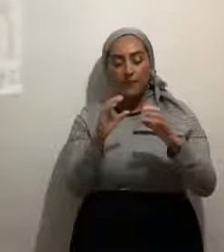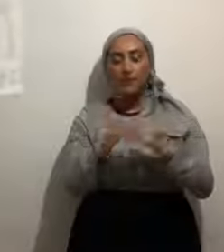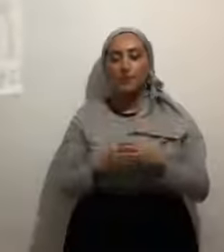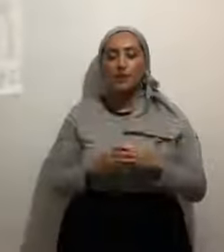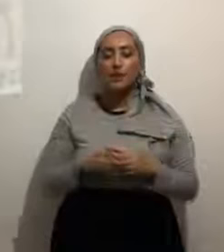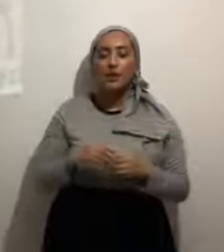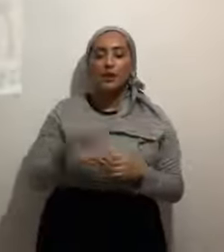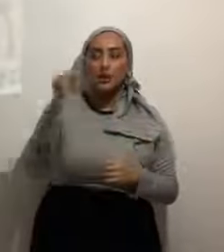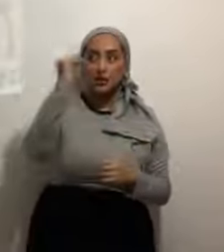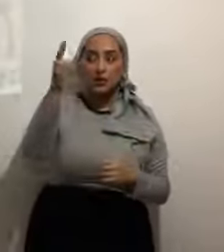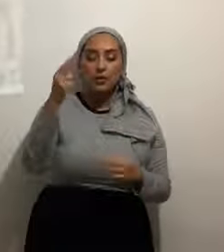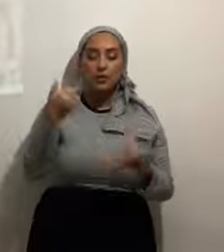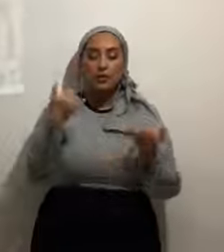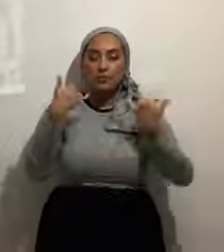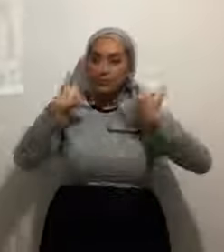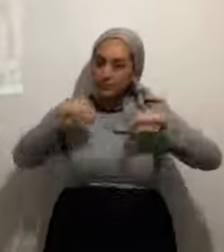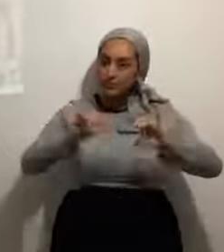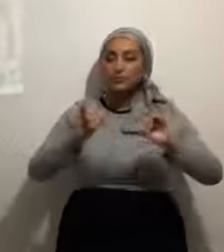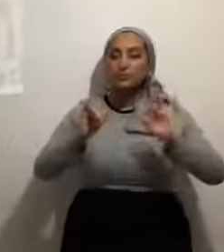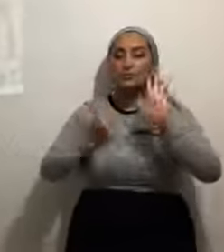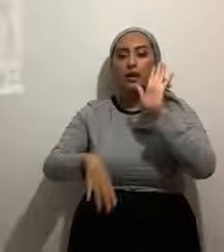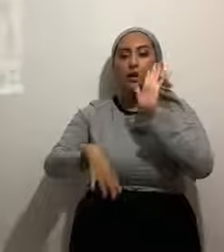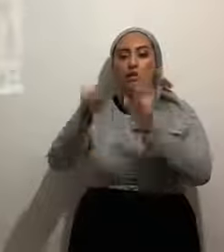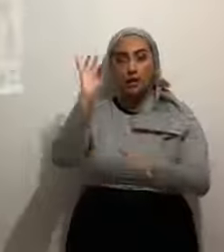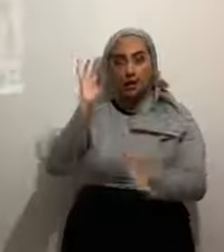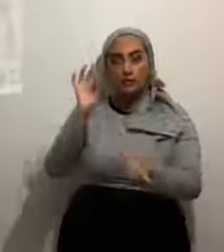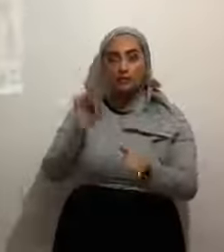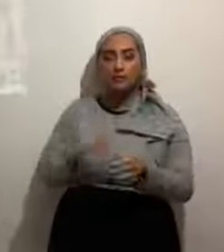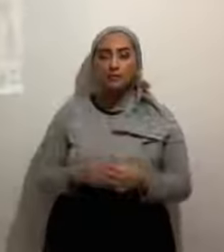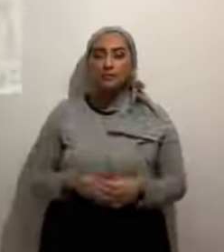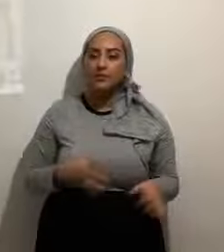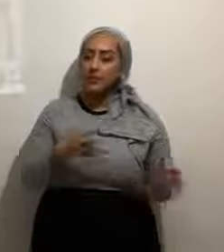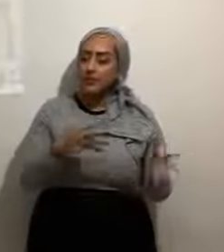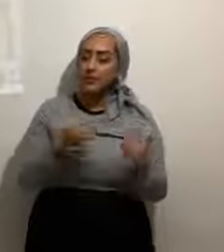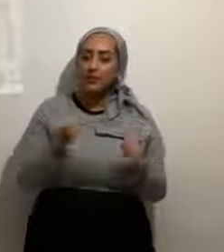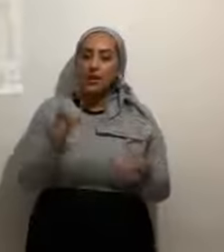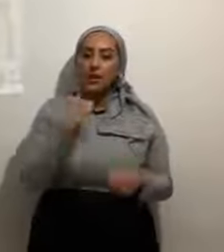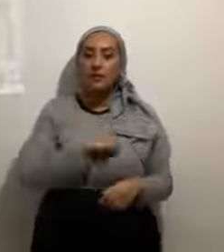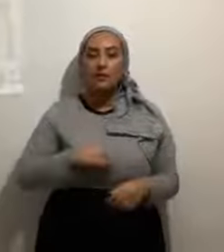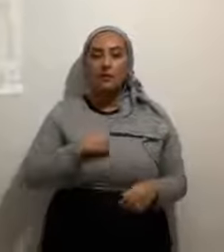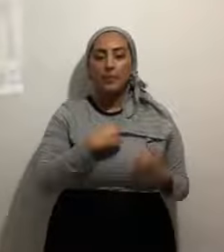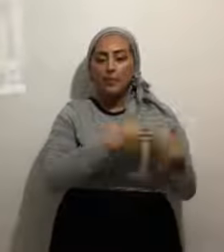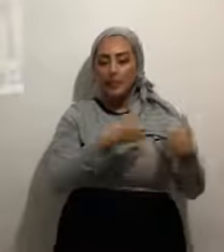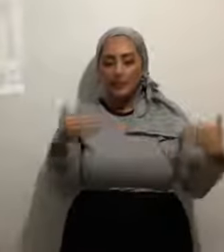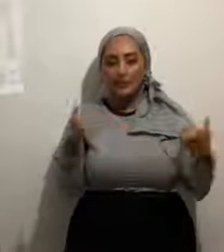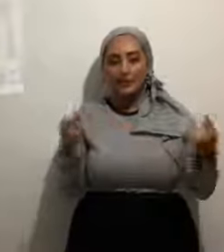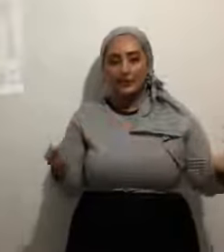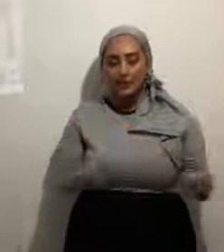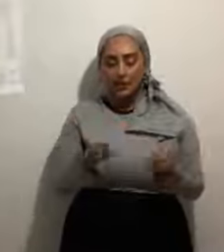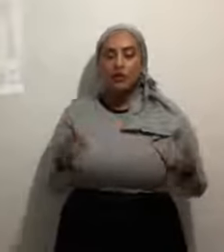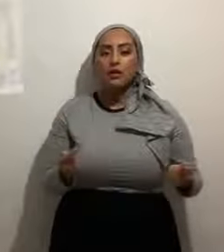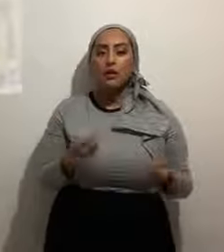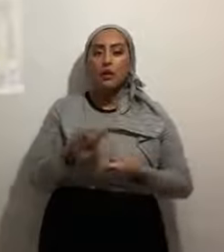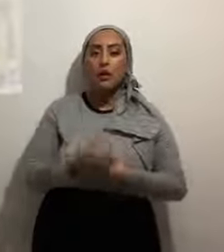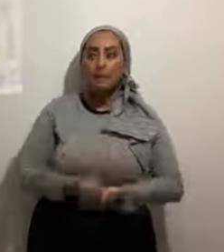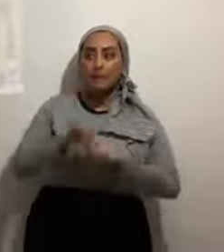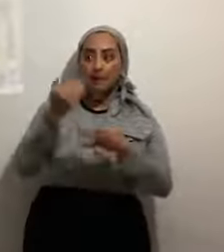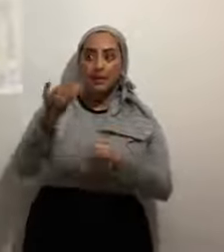Yahweh mientras pueda ser hallado. Ah, entonces rápido, hacer arrepentimiento, apartarse de los pecados y confesar que Él es el Señor,